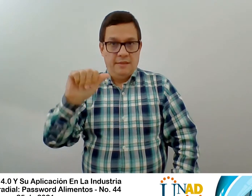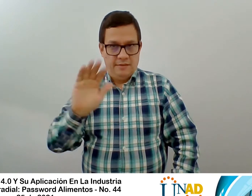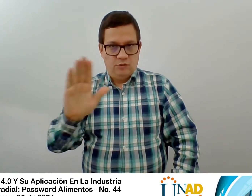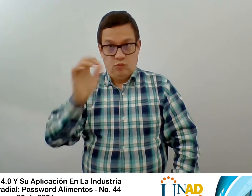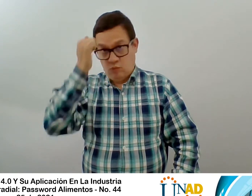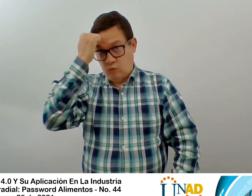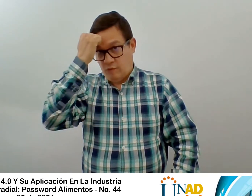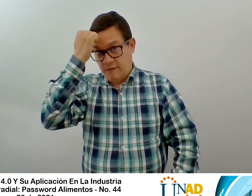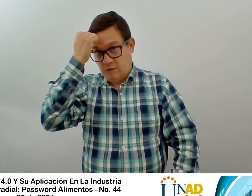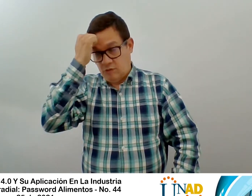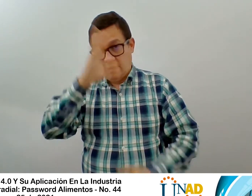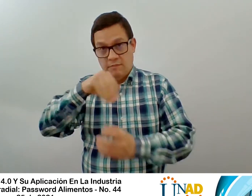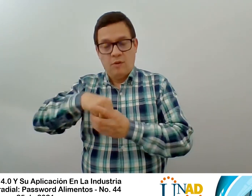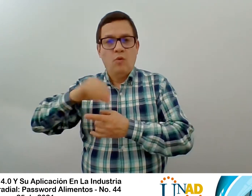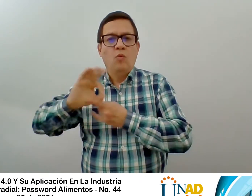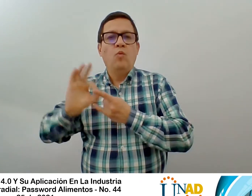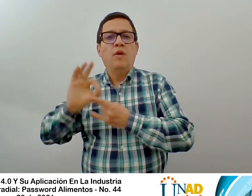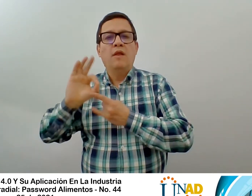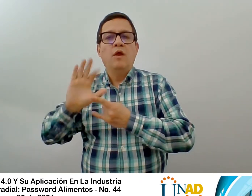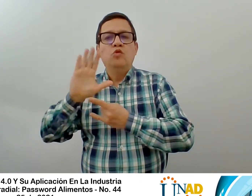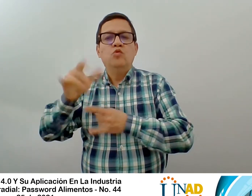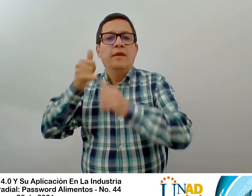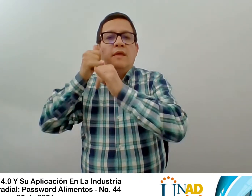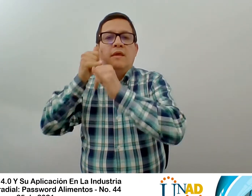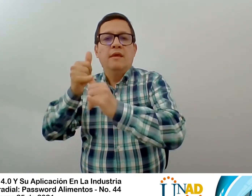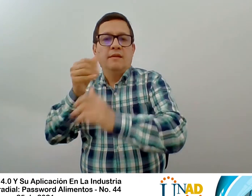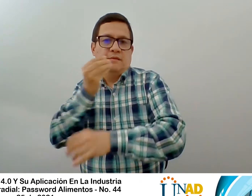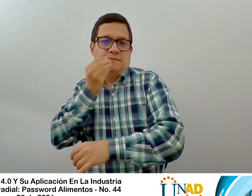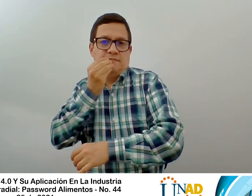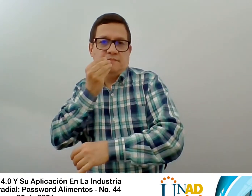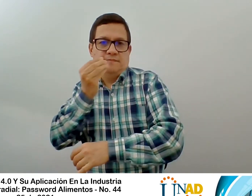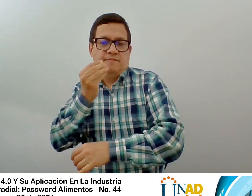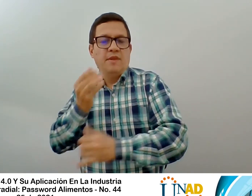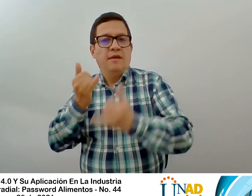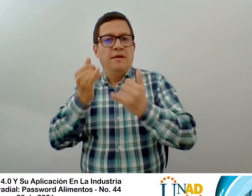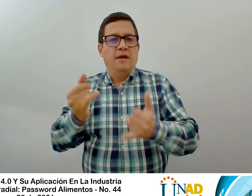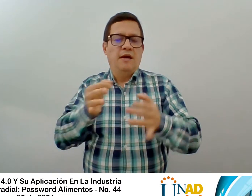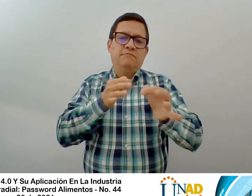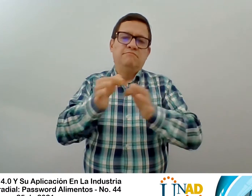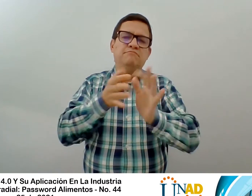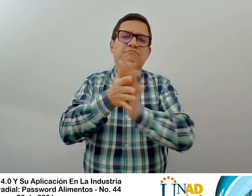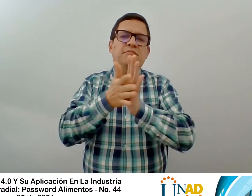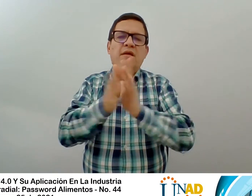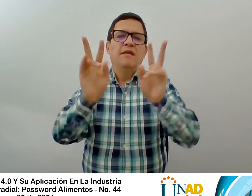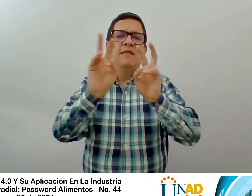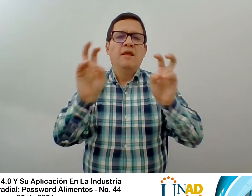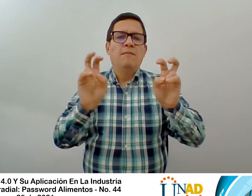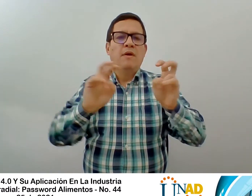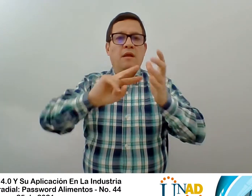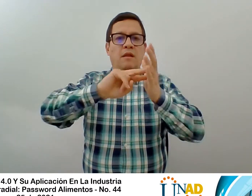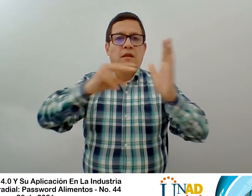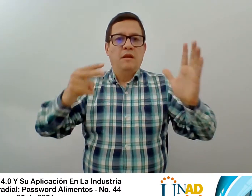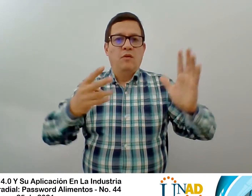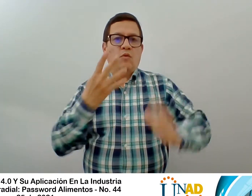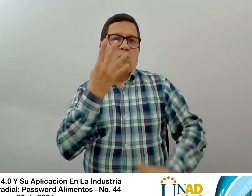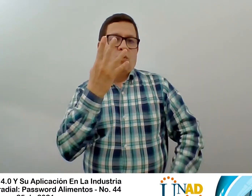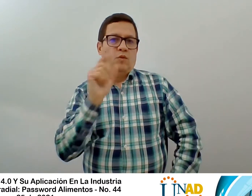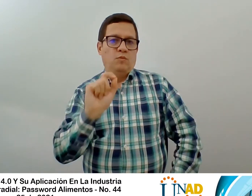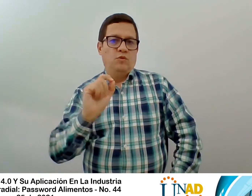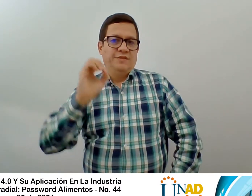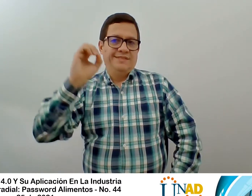programa. El tema del día en Password. Hablaremos acerca de la